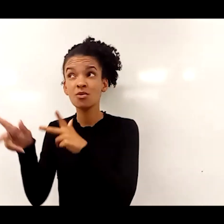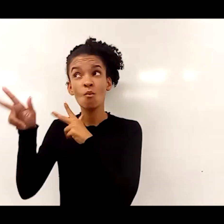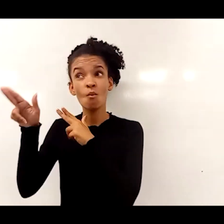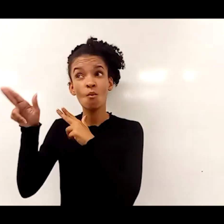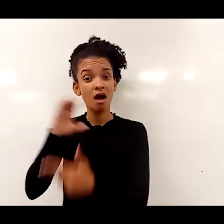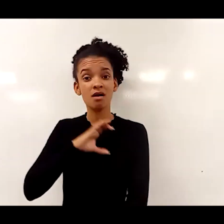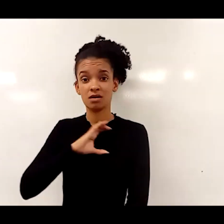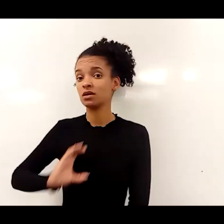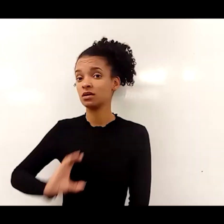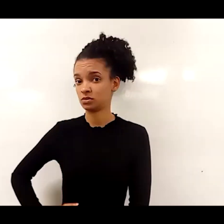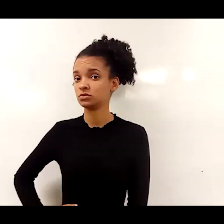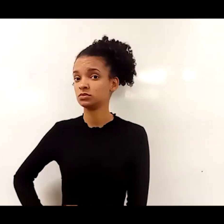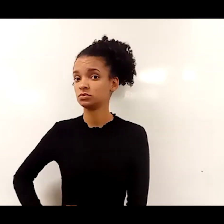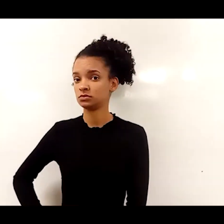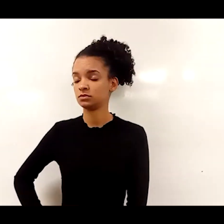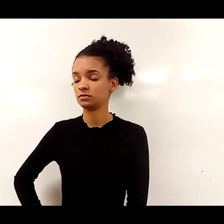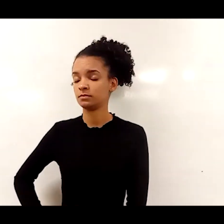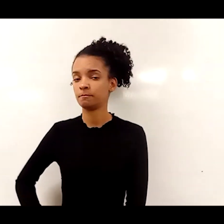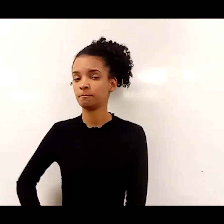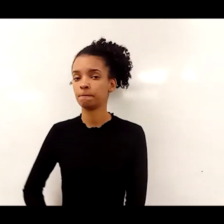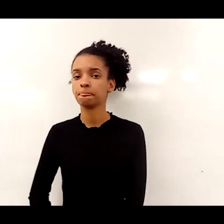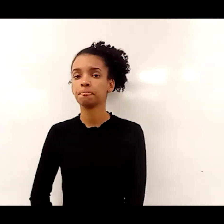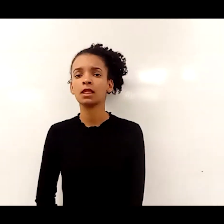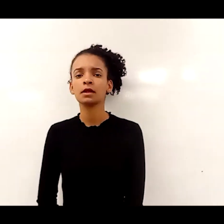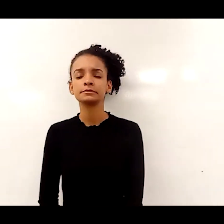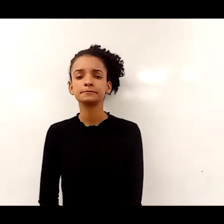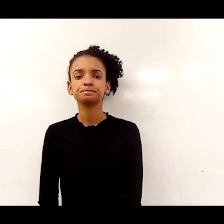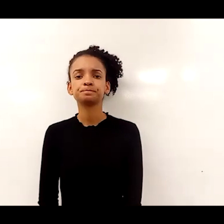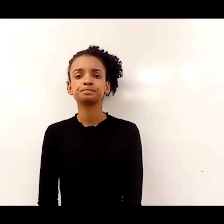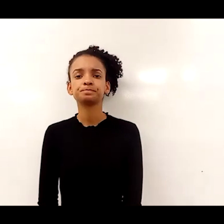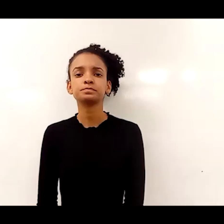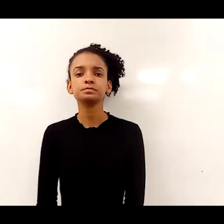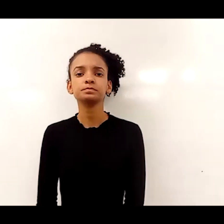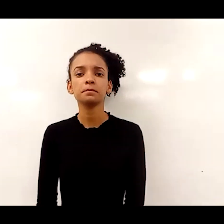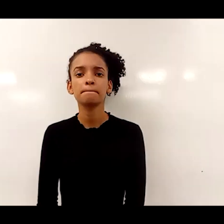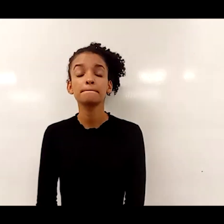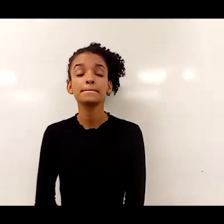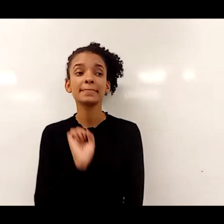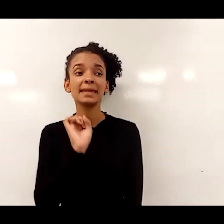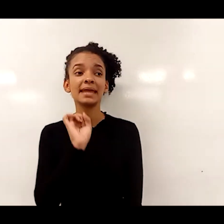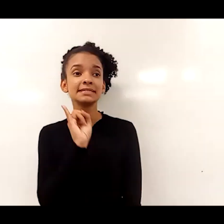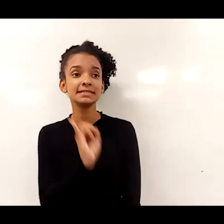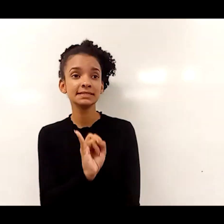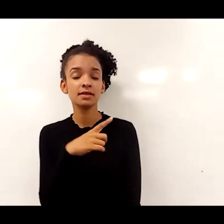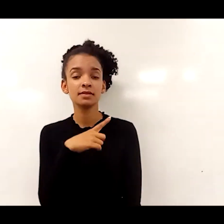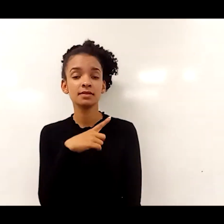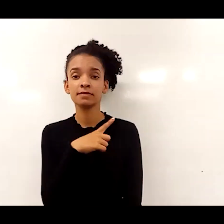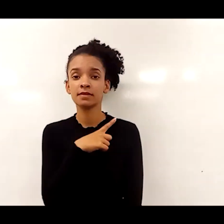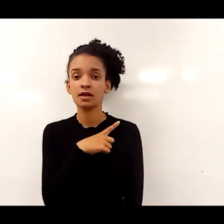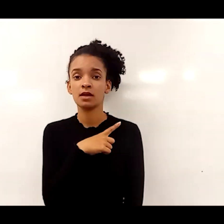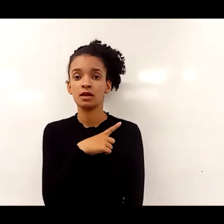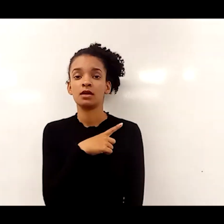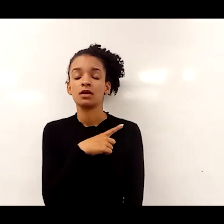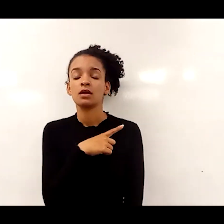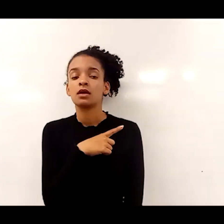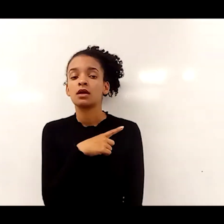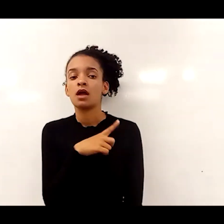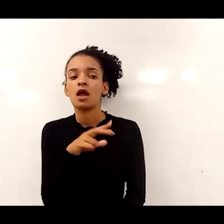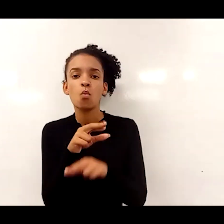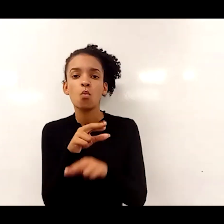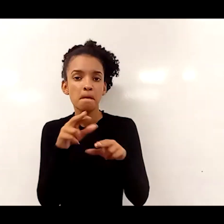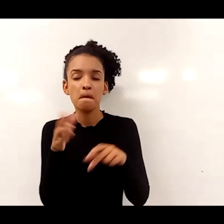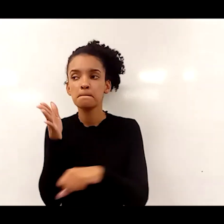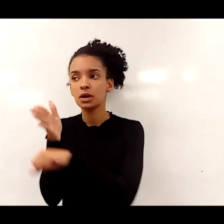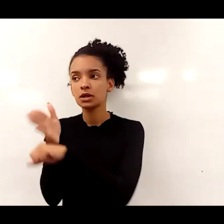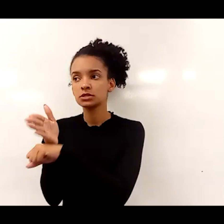O funcionário que tem um irmão em Cristo com o seu superior não deve misturar a sua relação na igreja com a sua